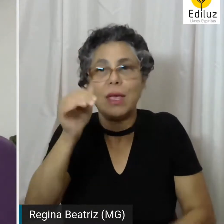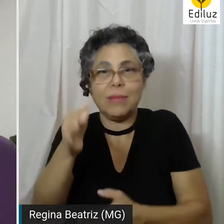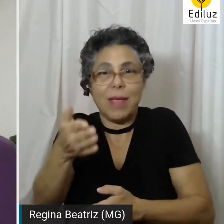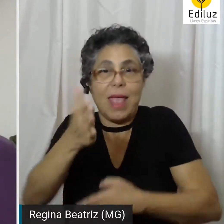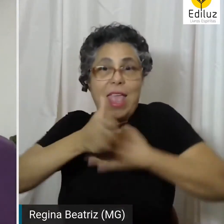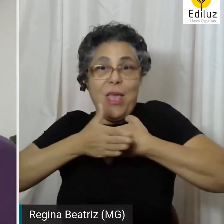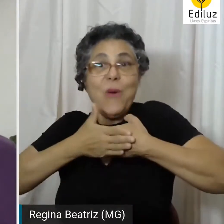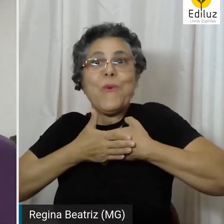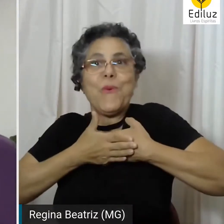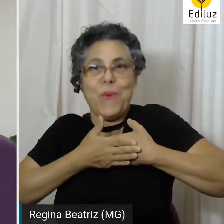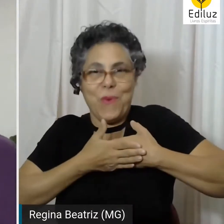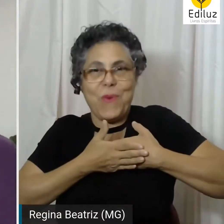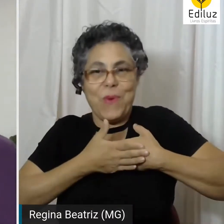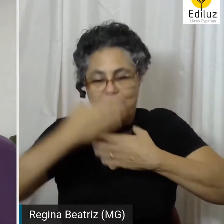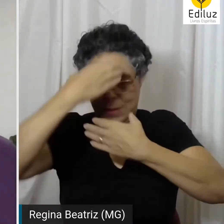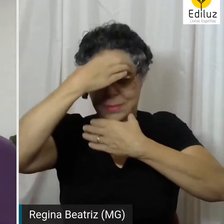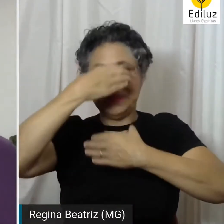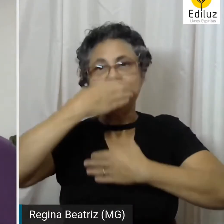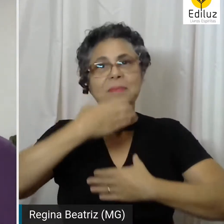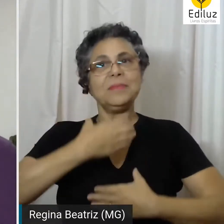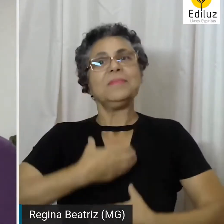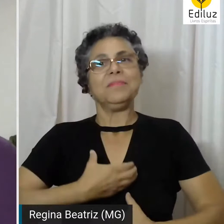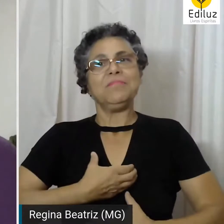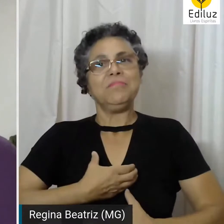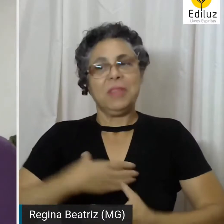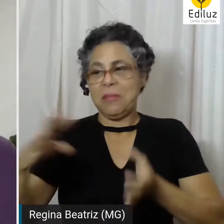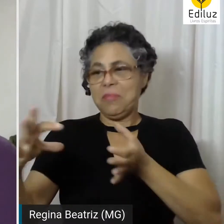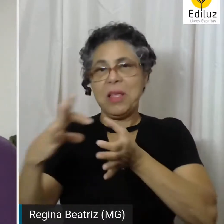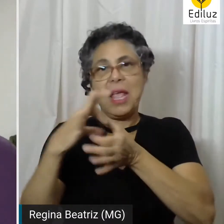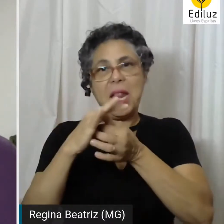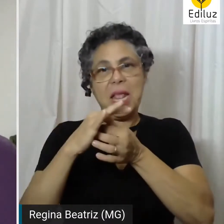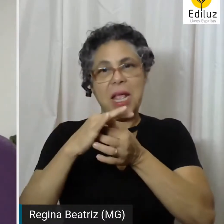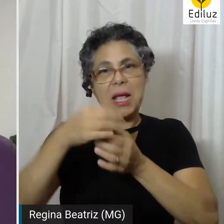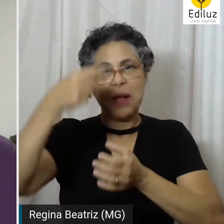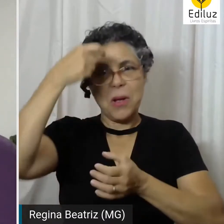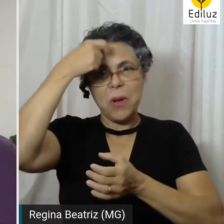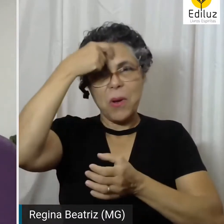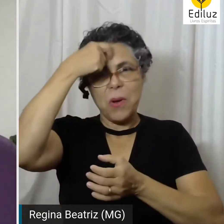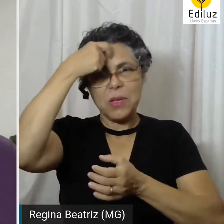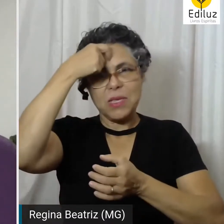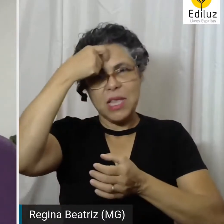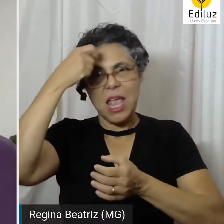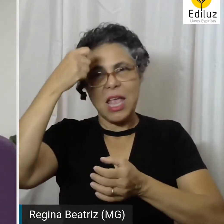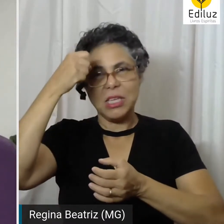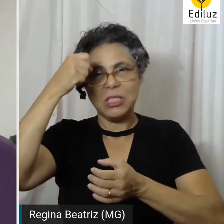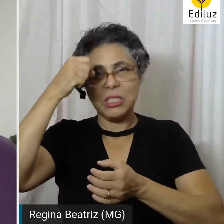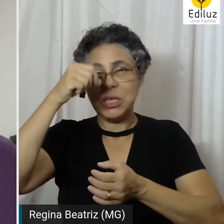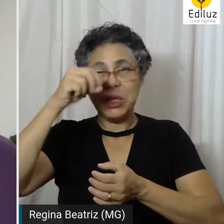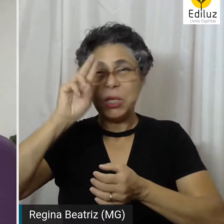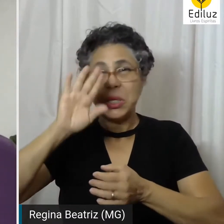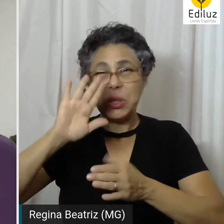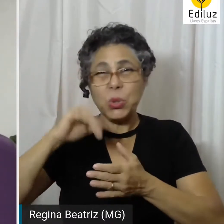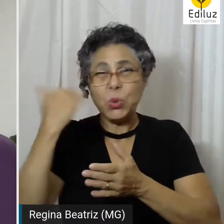psique, aquele eixo que faz a ligação entre o inconsciente e o consciente.